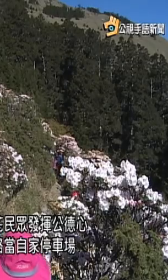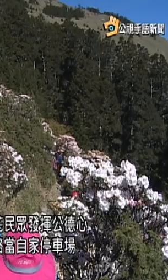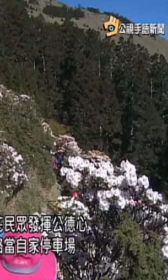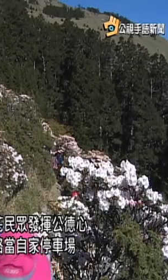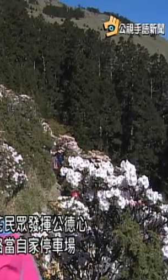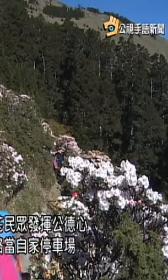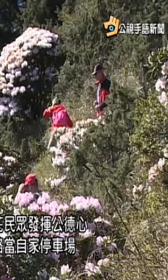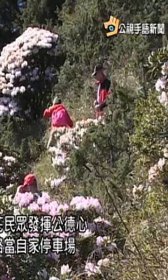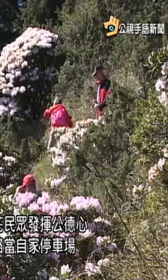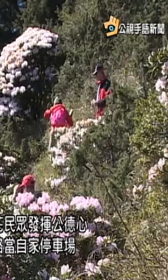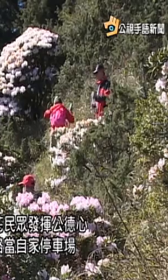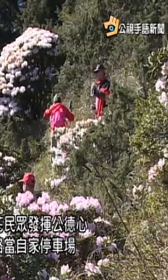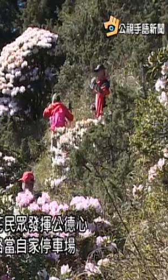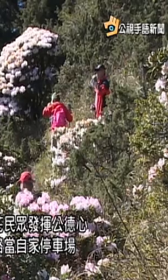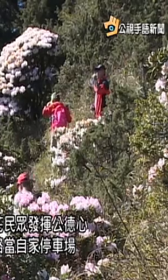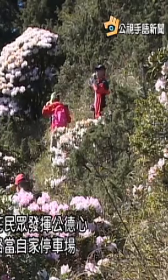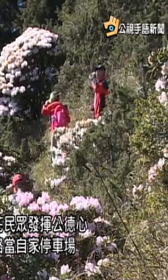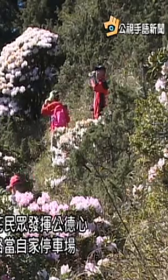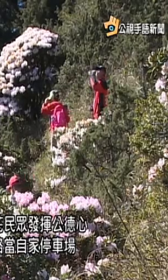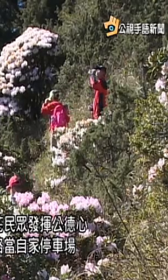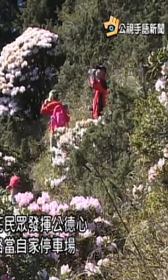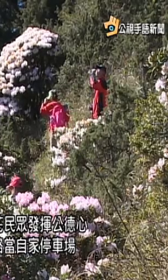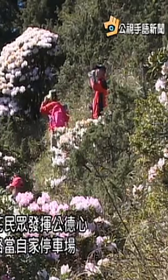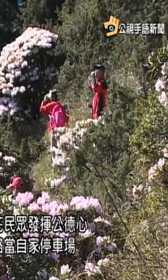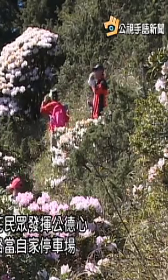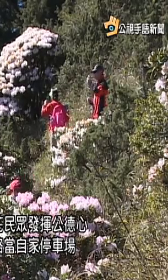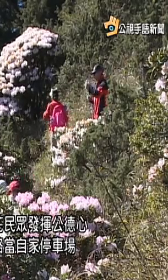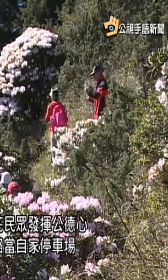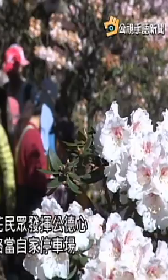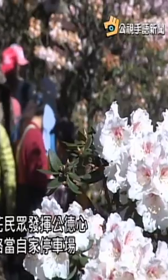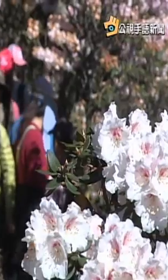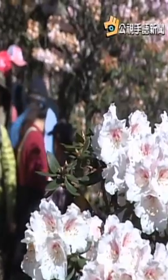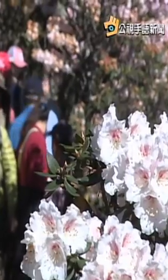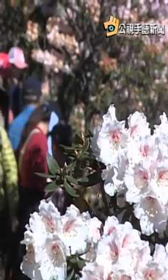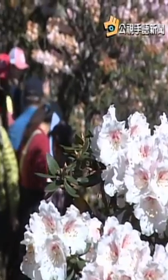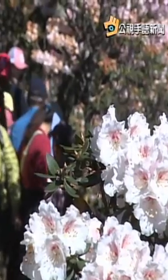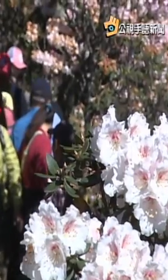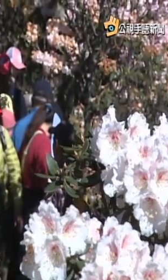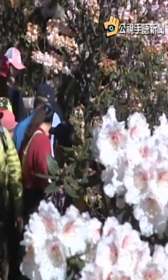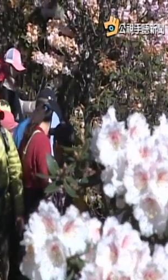众发挥公德心，别把马路当自家停车场。记者王秀鹏、万群南投报道。